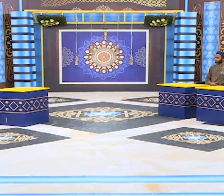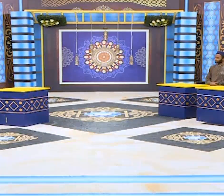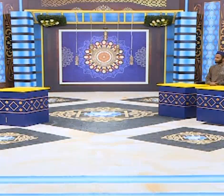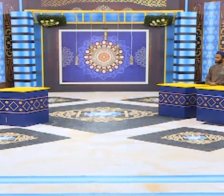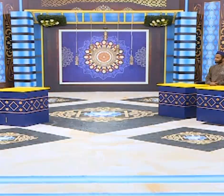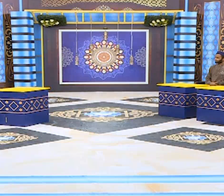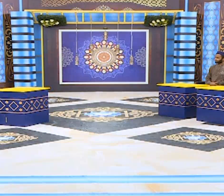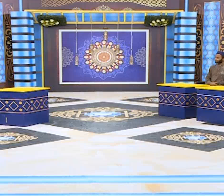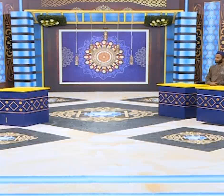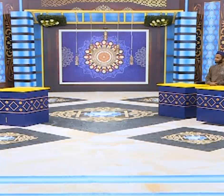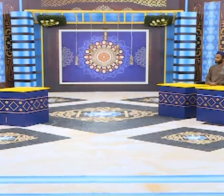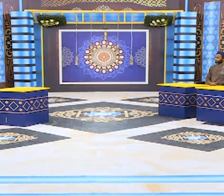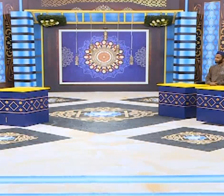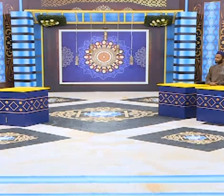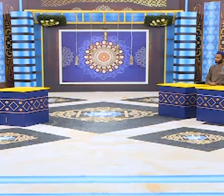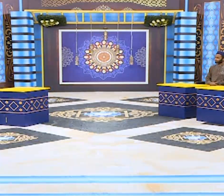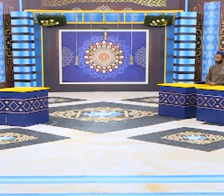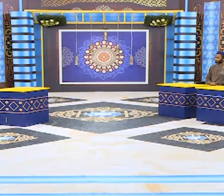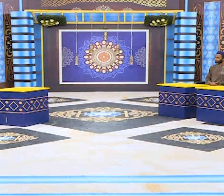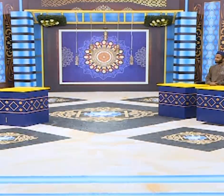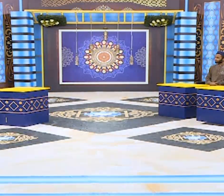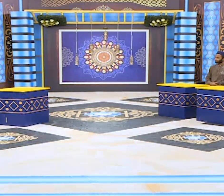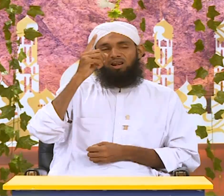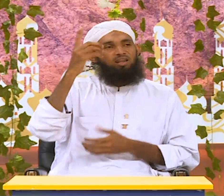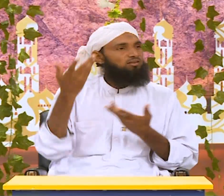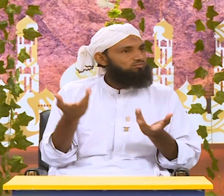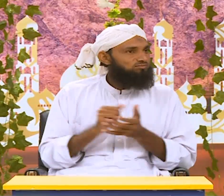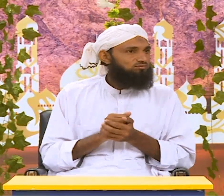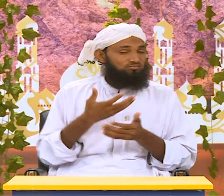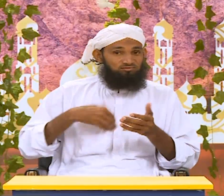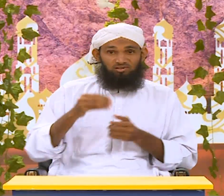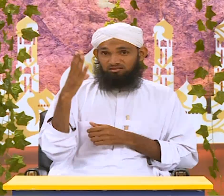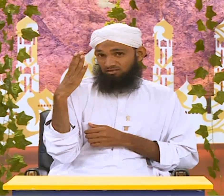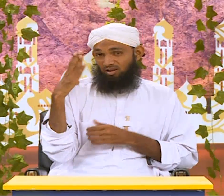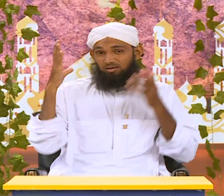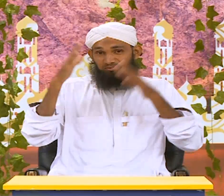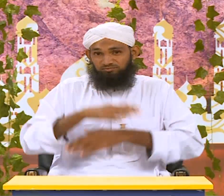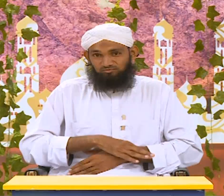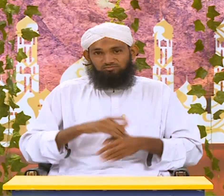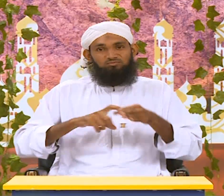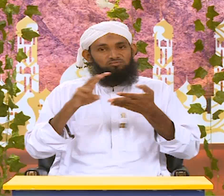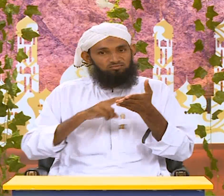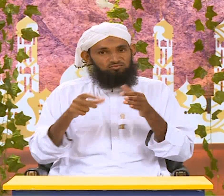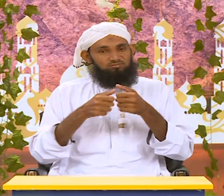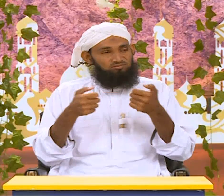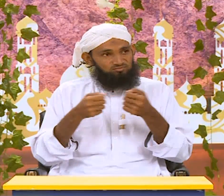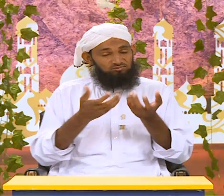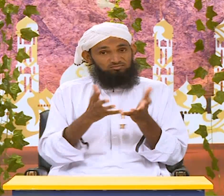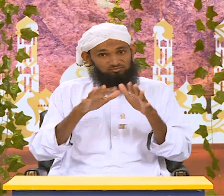ہمارا رزق تو اللہ پاک نے اپنے ذمہ کرم پر لیا ہے۔ ہاں، ہمیں نیکیاں کر کے، عبادت و ریاضت کر کے آخرت کمانے کا حکم